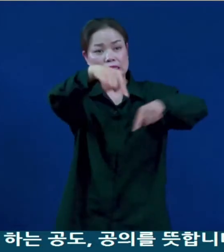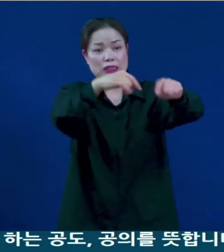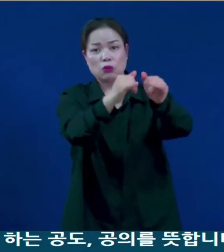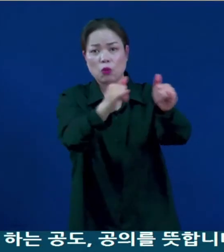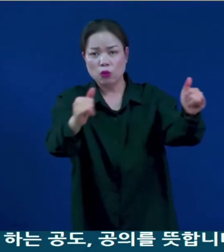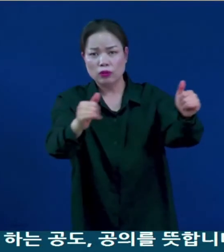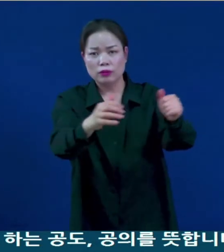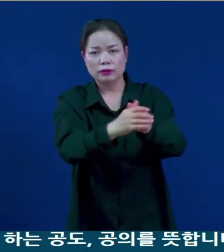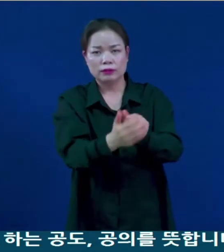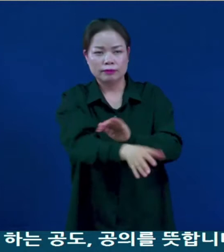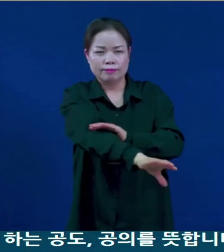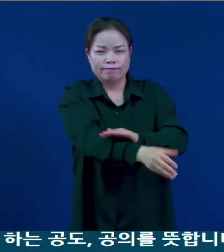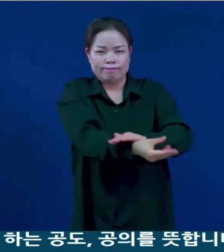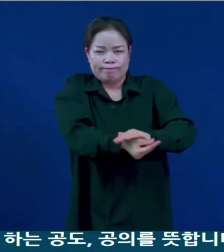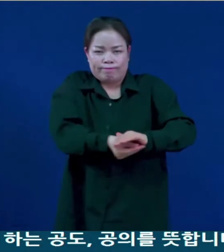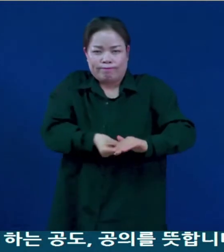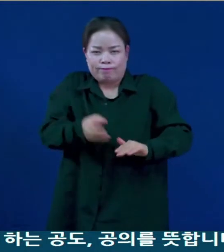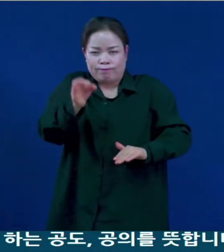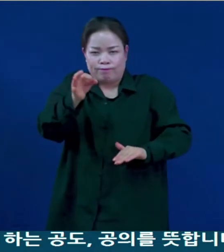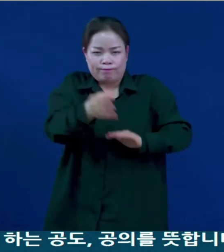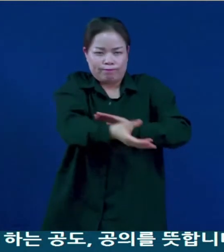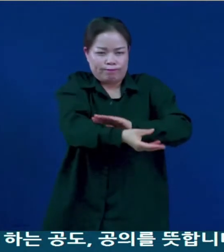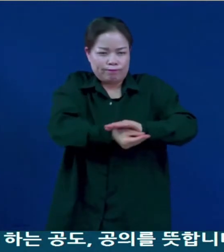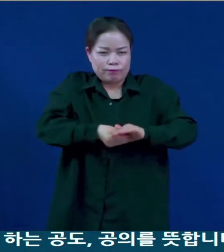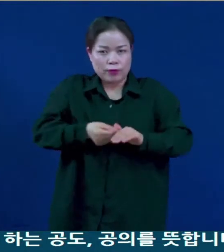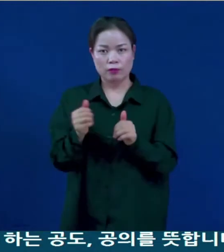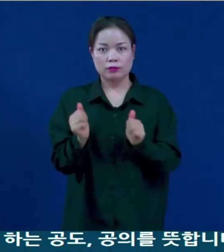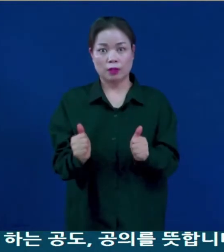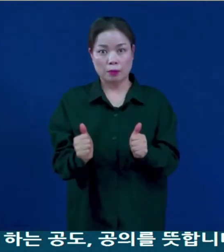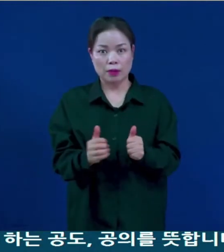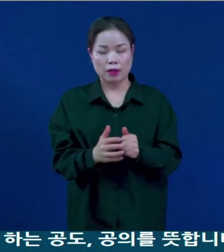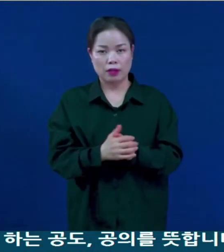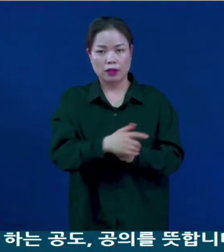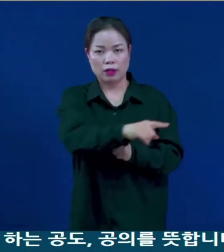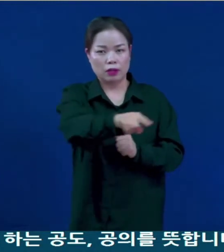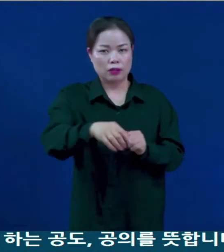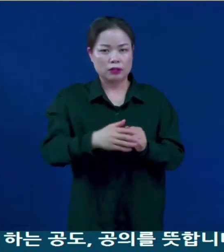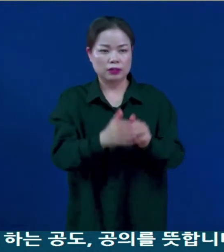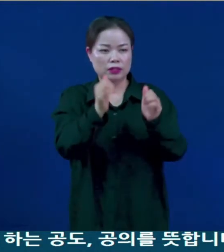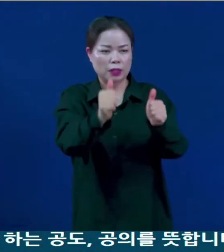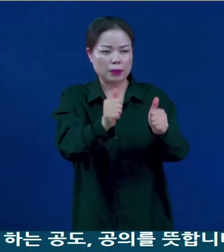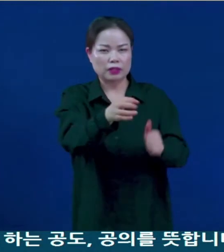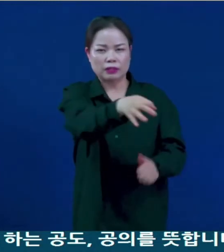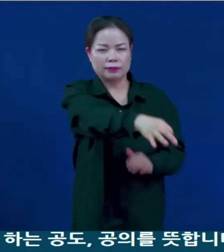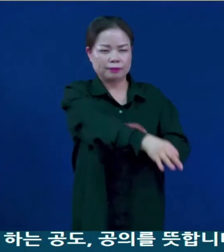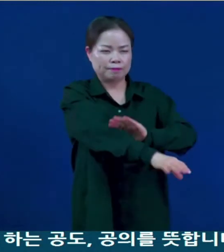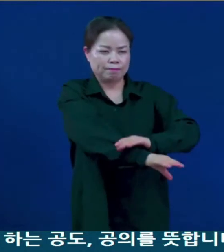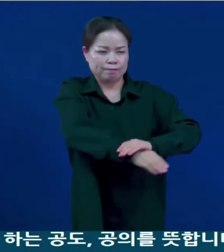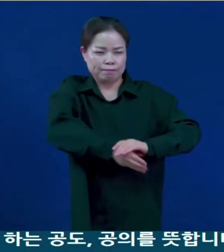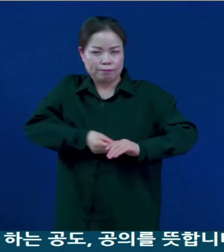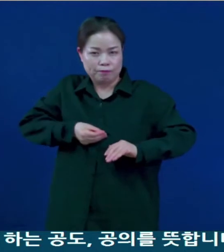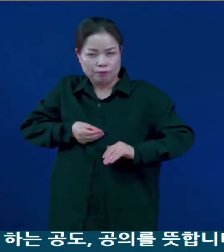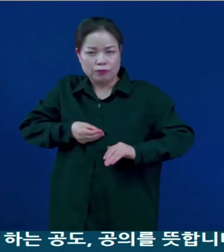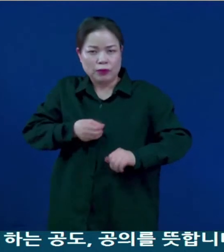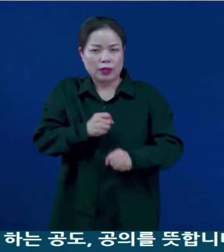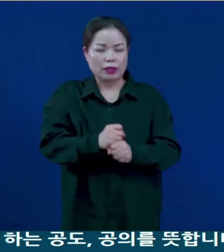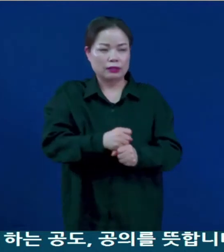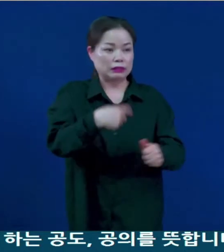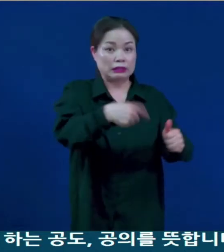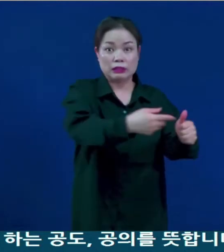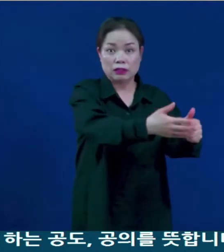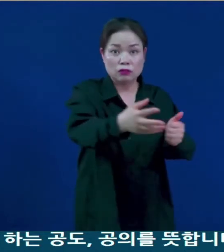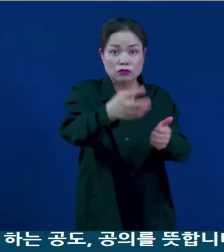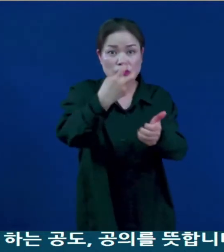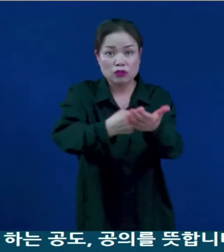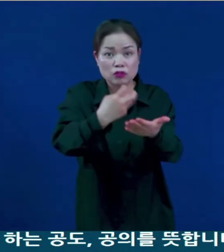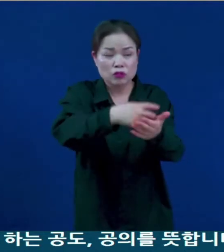지도자들은 뇌물을 받고 재판했습니다. 제사장들은 싹스를 받고 율법을 가르쳤습니다.